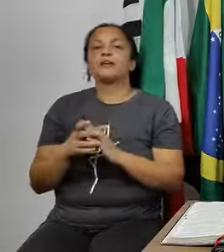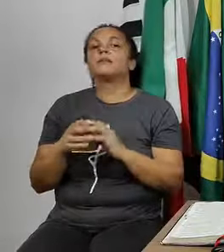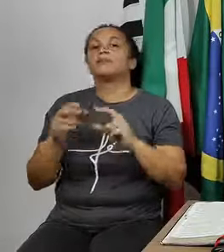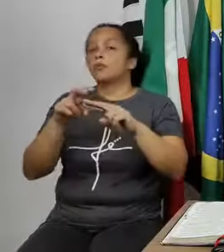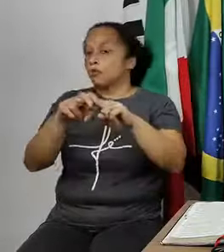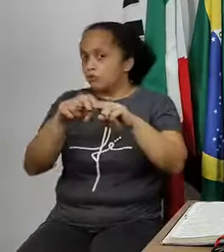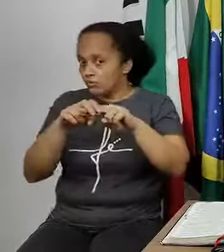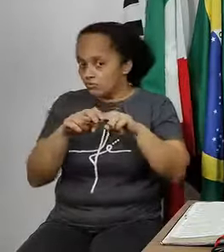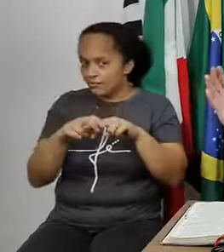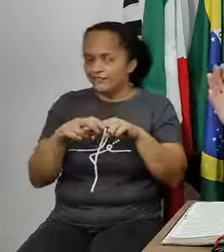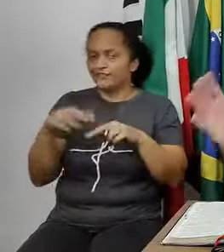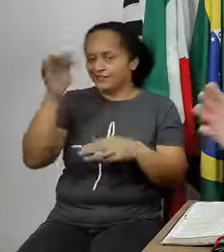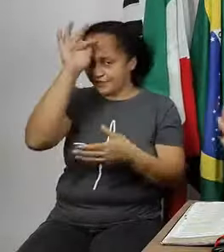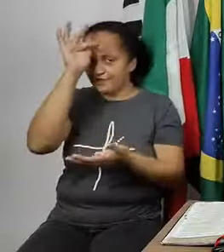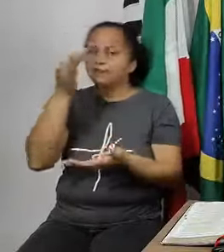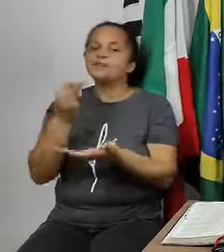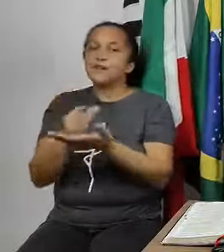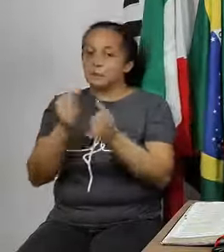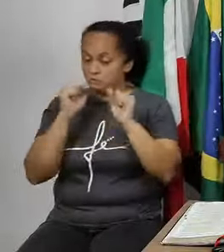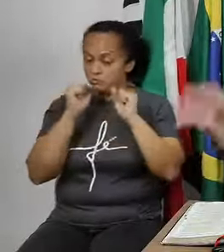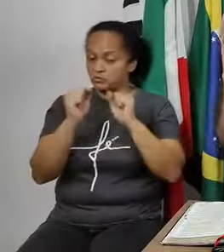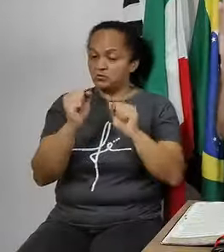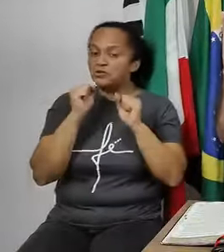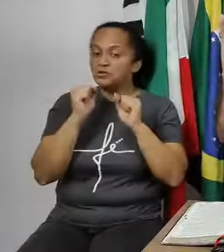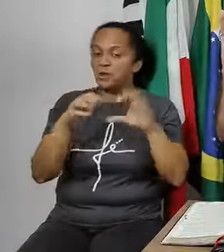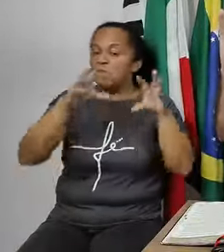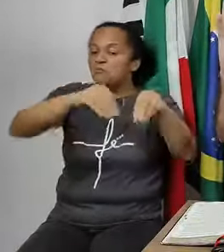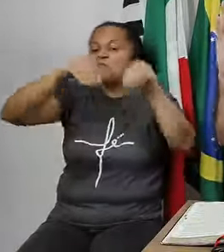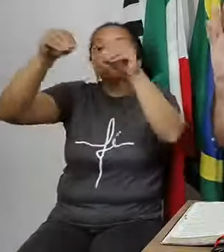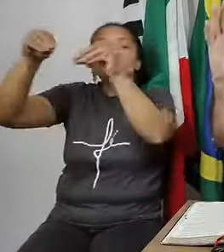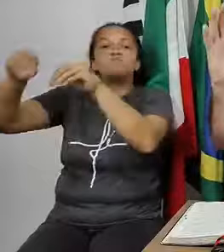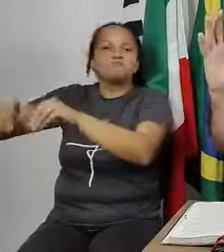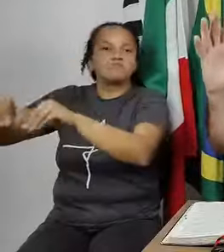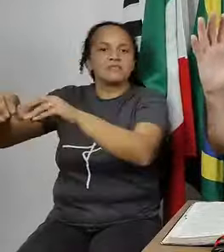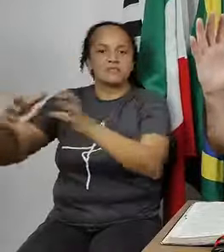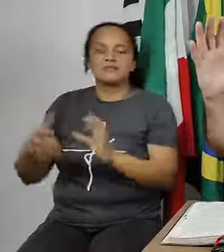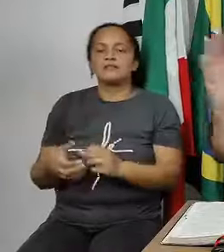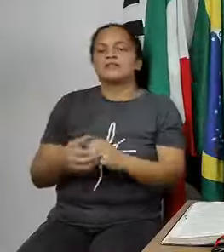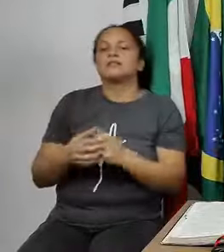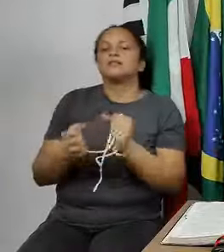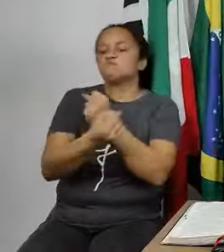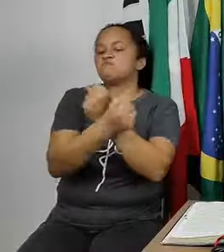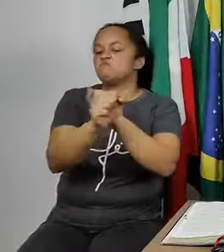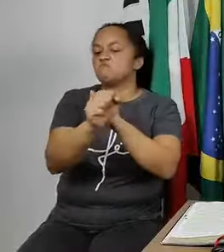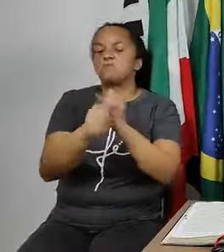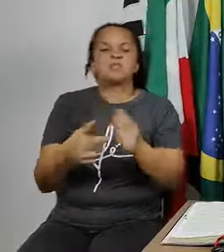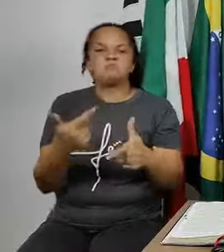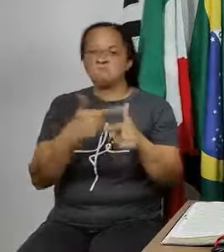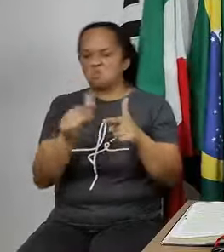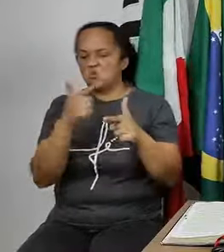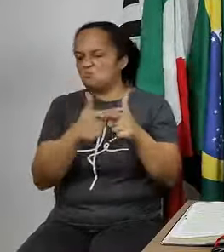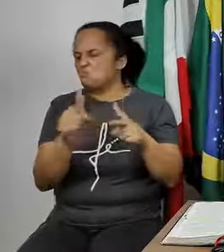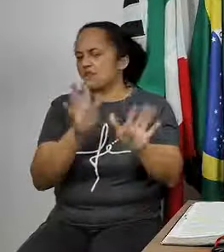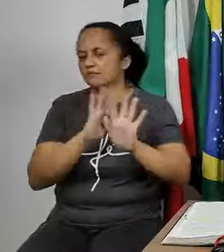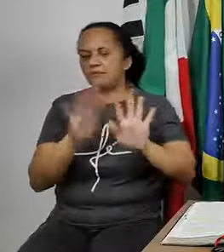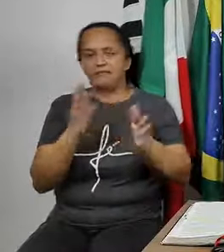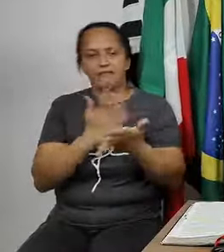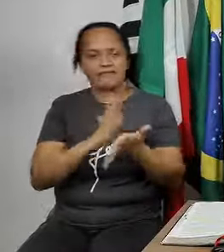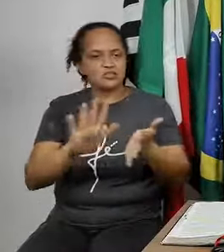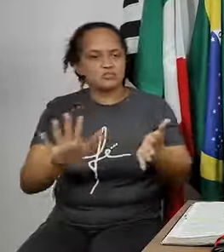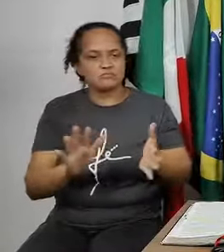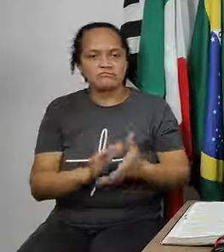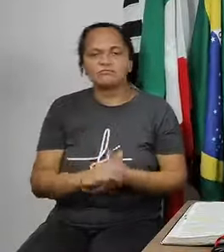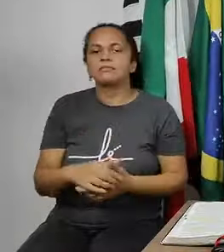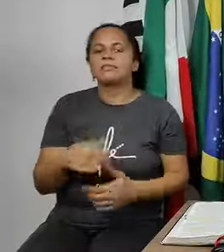fé nós removemos as montanhas, os montes que se levantam contra a nossa vida. Marcos 11,